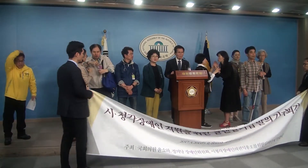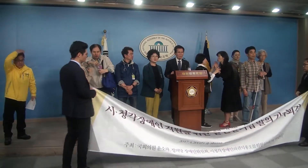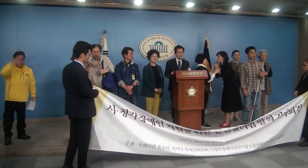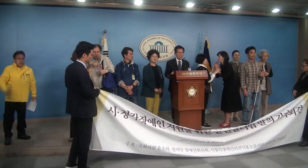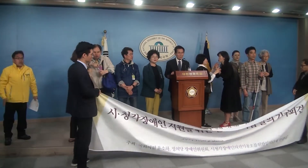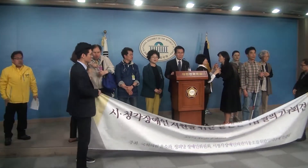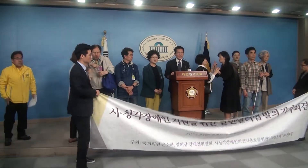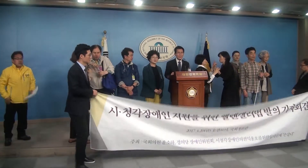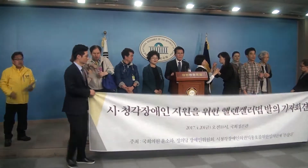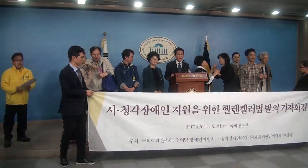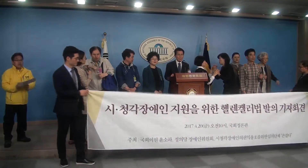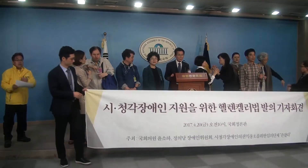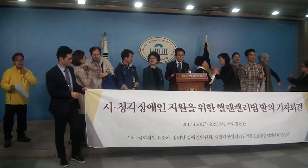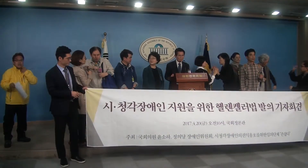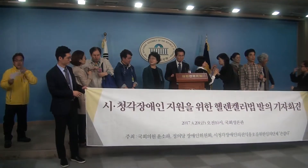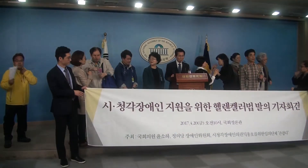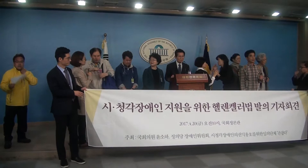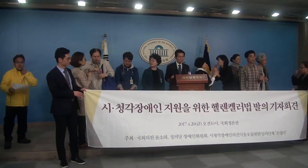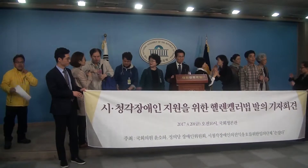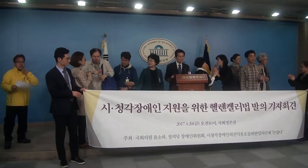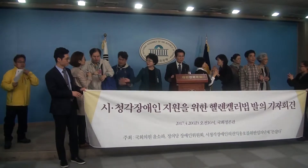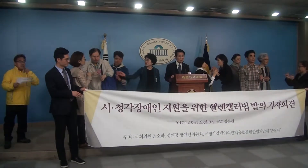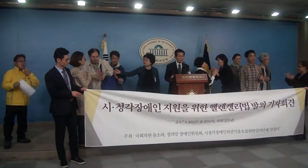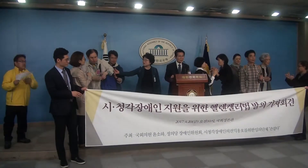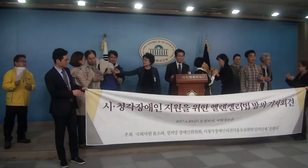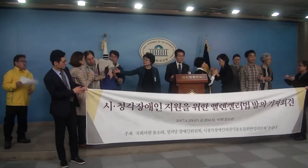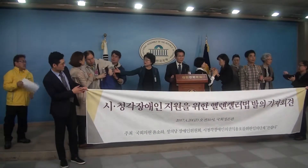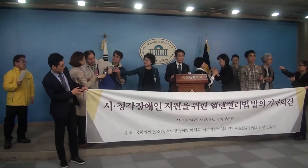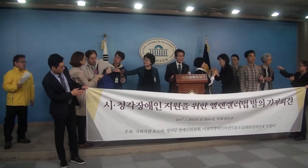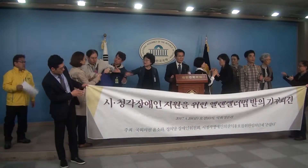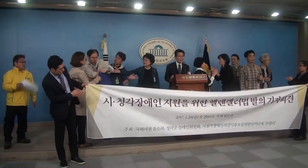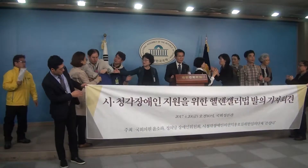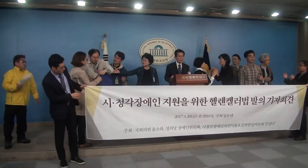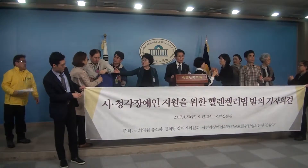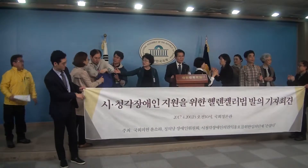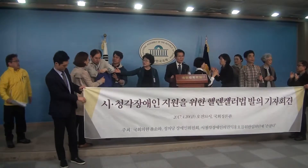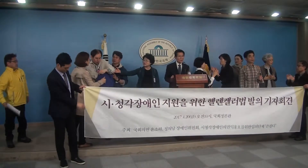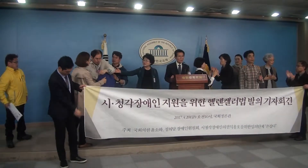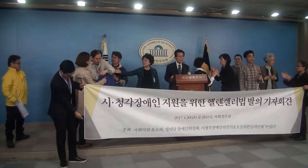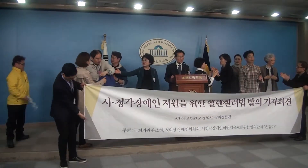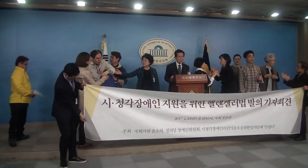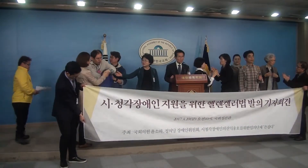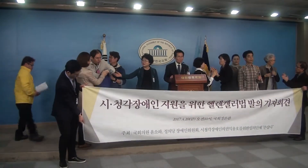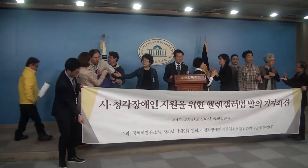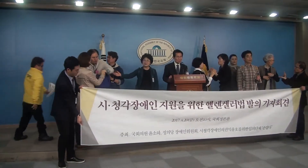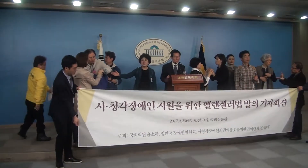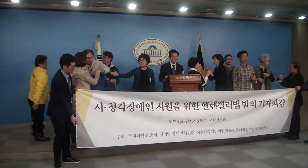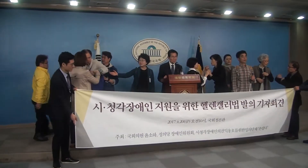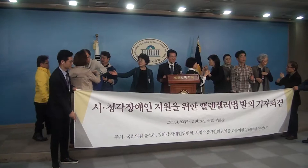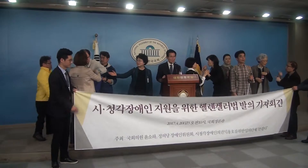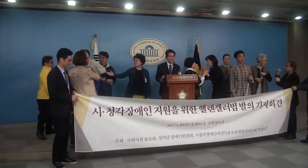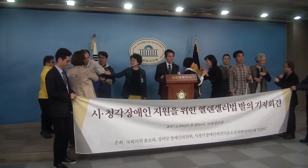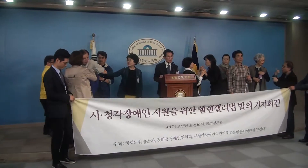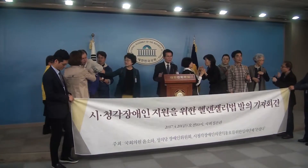시각장애, 청각장애에서 시청각장애 분들이십니다. 그렇기 때문에 수업 통역과